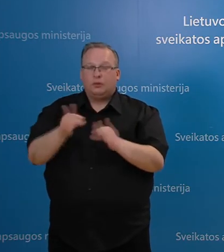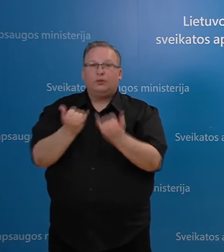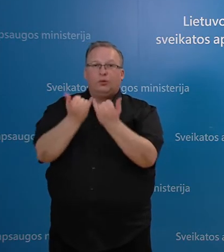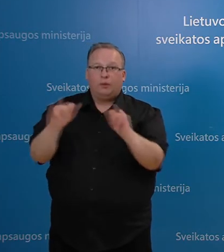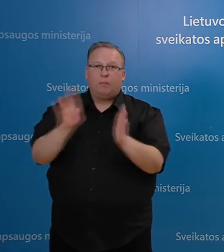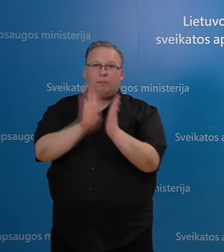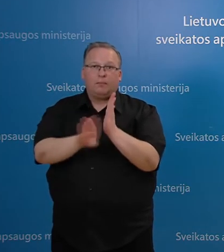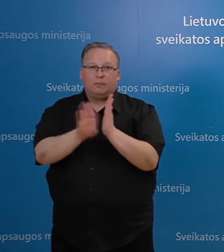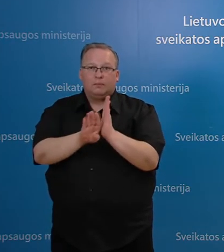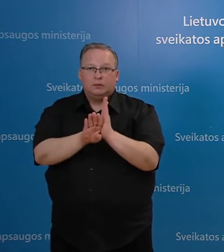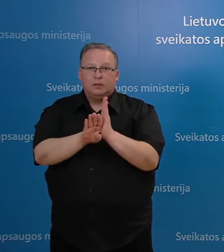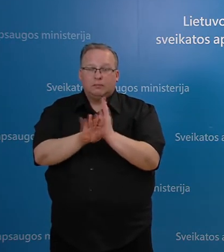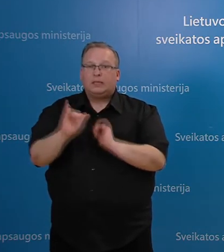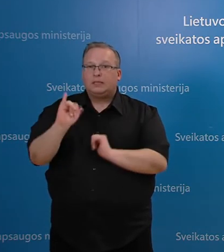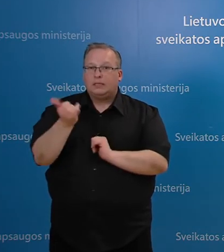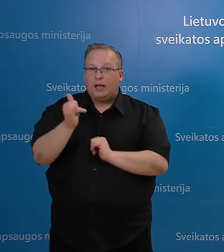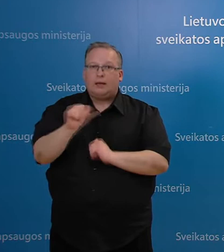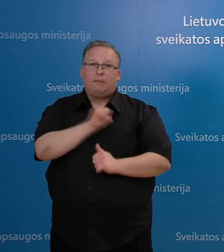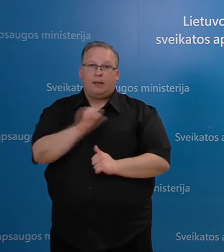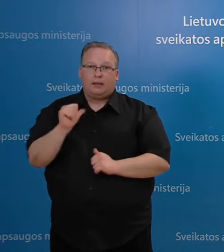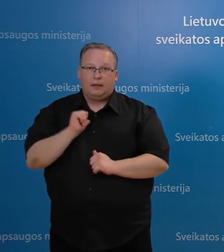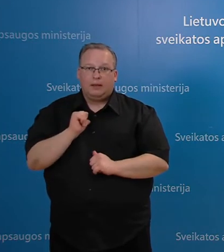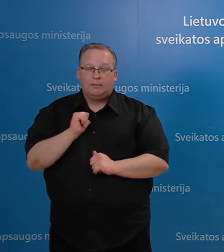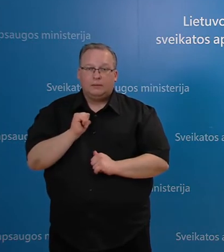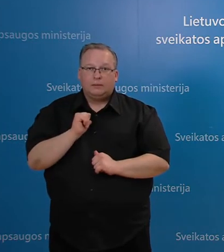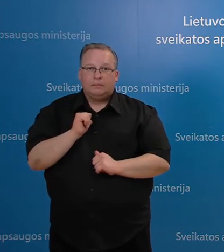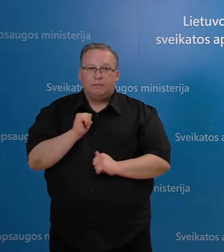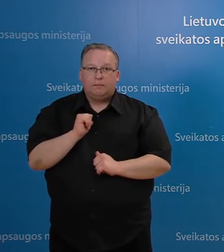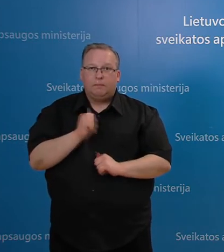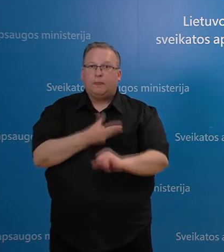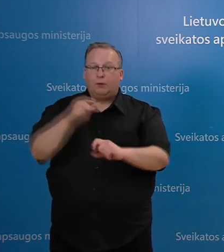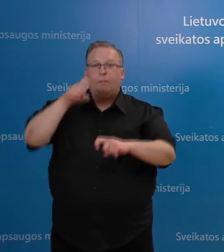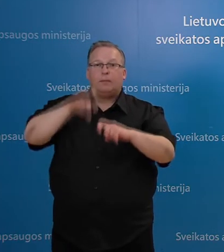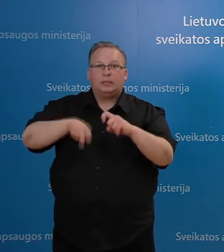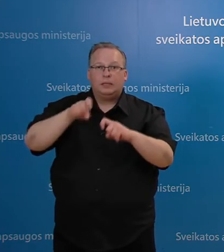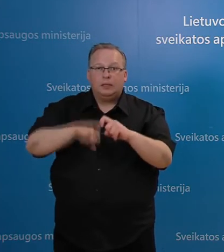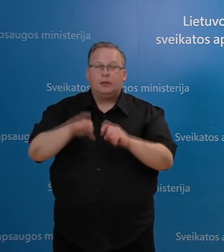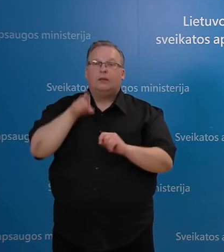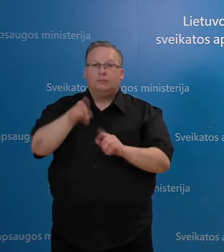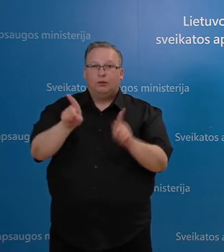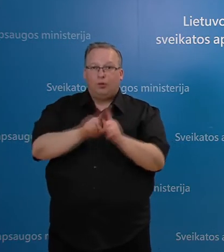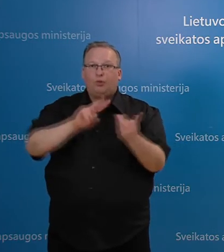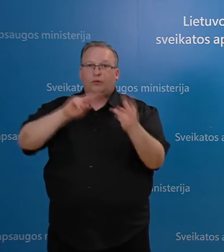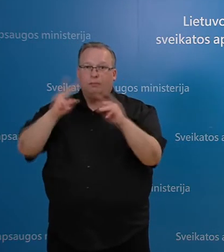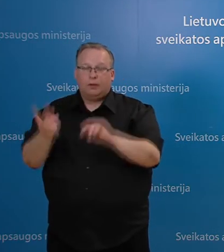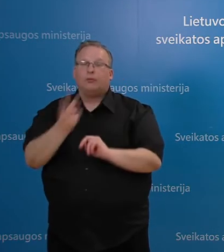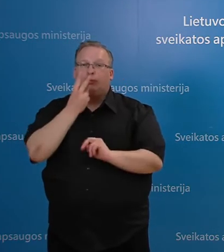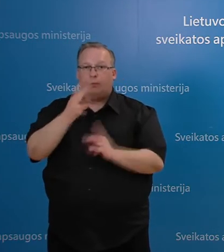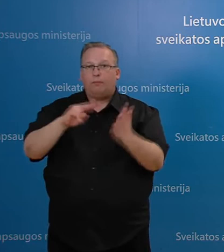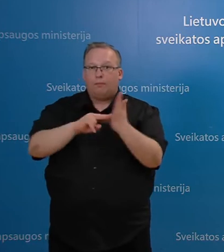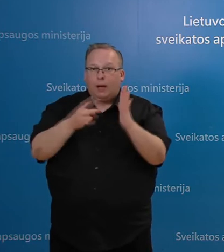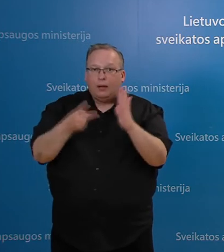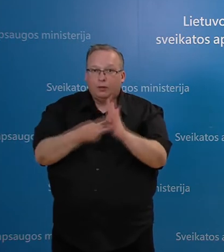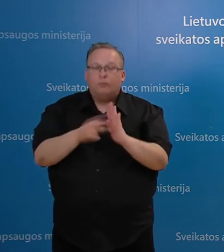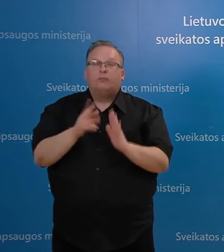galbūt išsitirti patiems. Tai tokius pakeitimus tikrai numatom ir galvosim, kaip paprasčiau tą